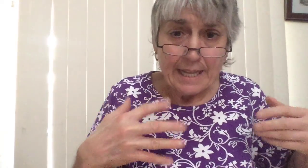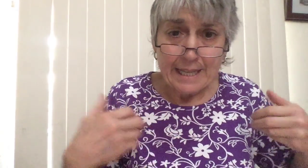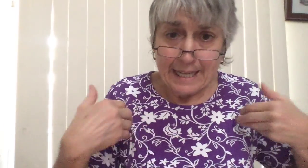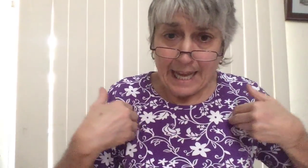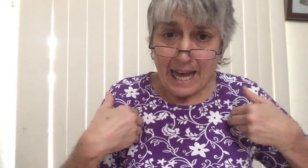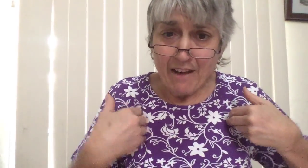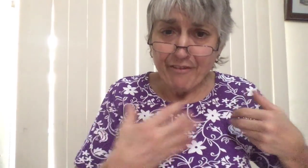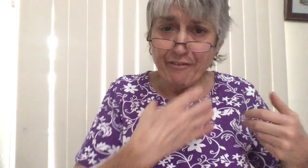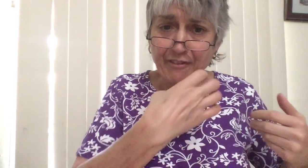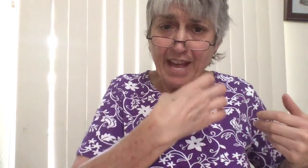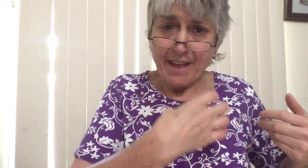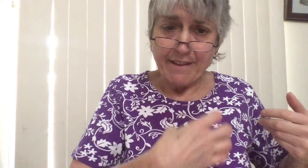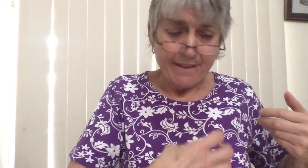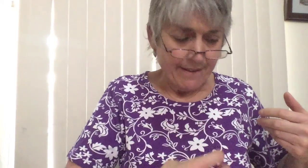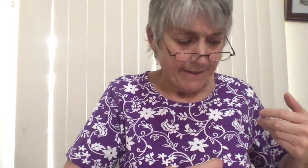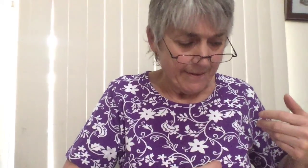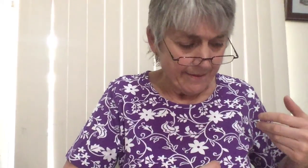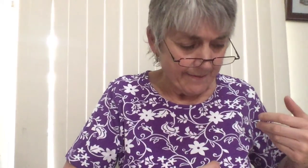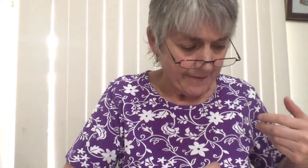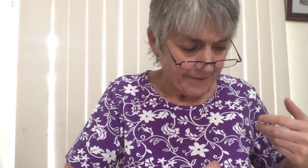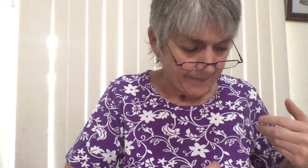Il a faim.